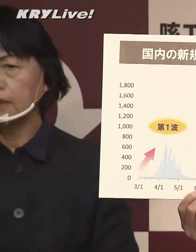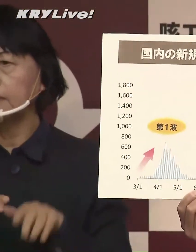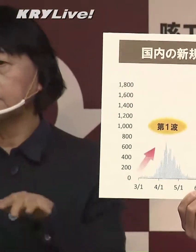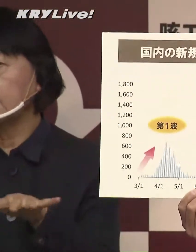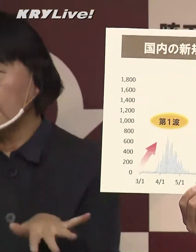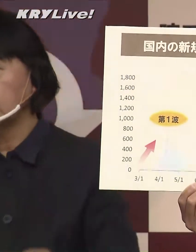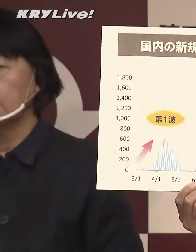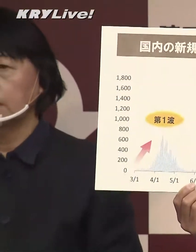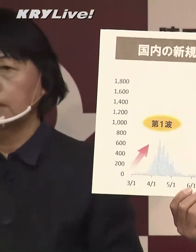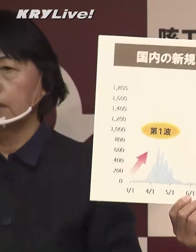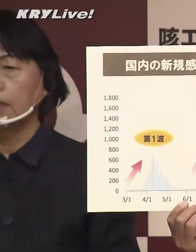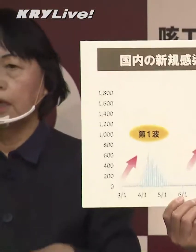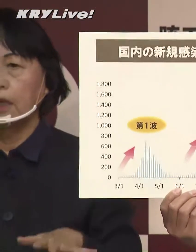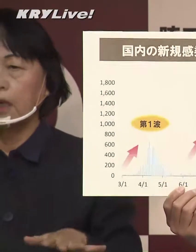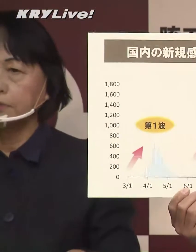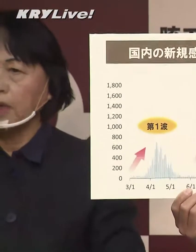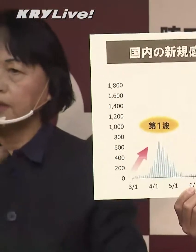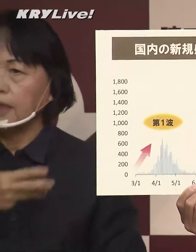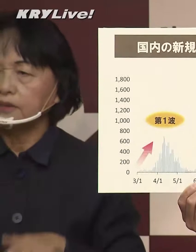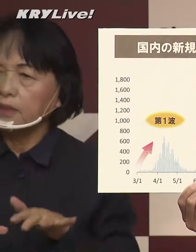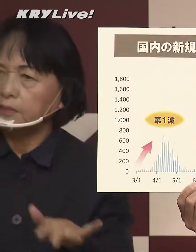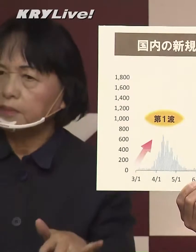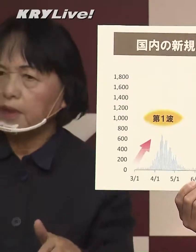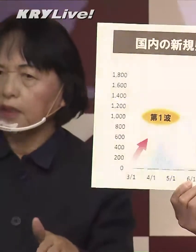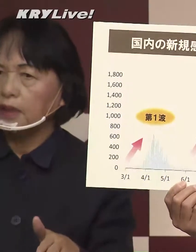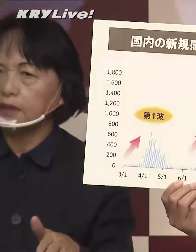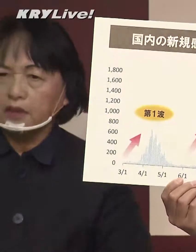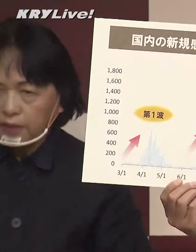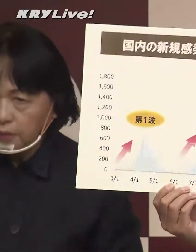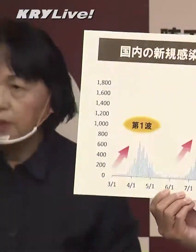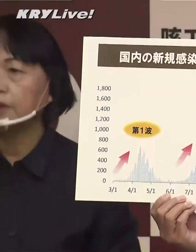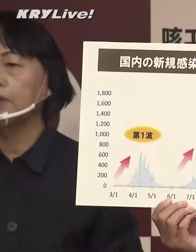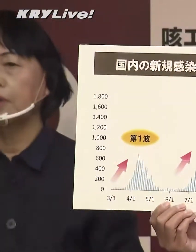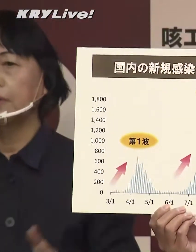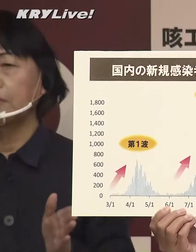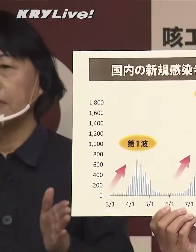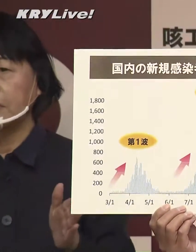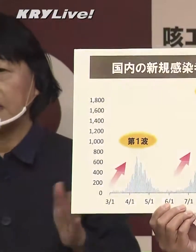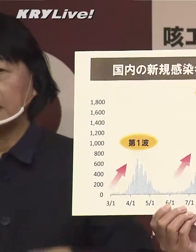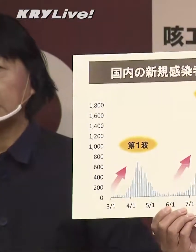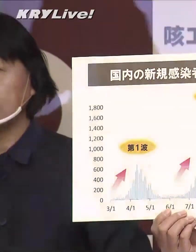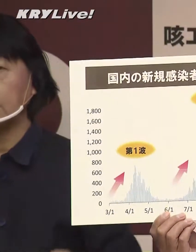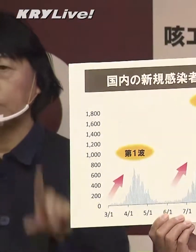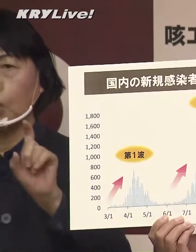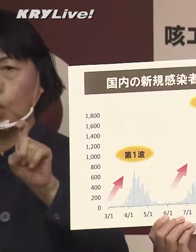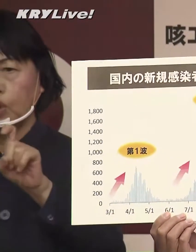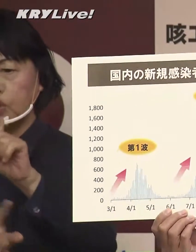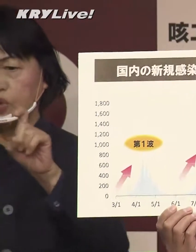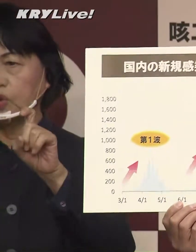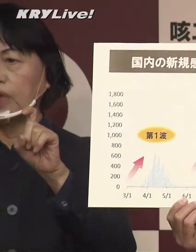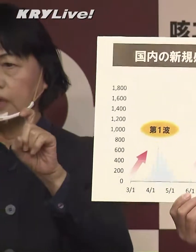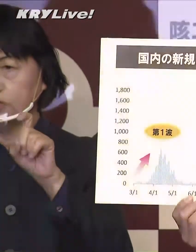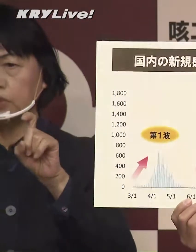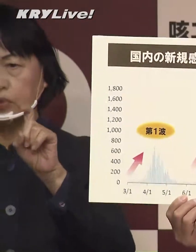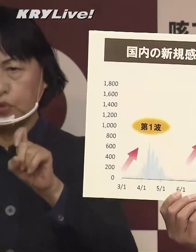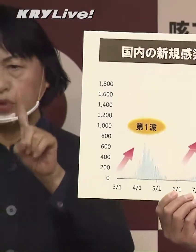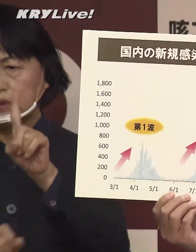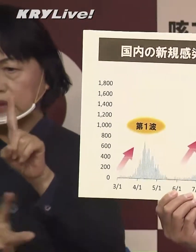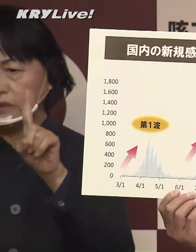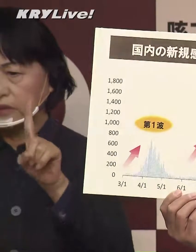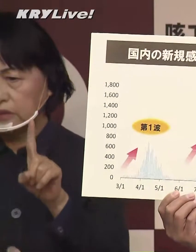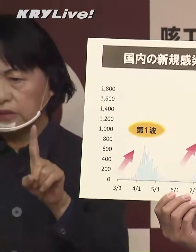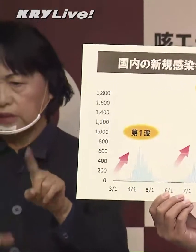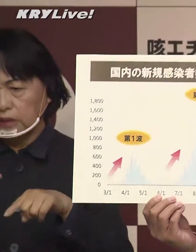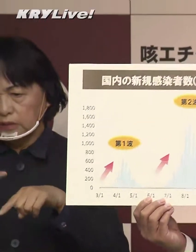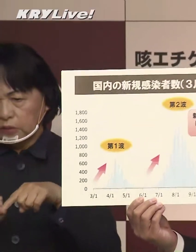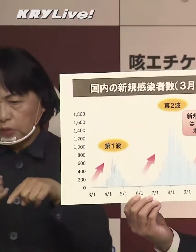波と言ってはおりませんが、傾向とすればですね、10月に入ってからまた感染が 少しこう全国的に増えてきているという状況が見られ